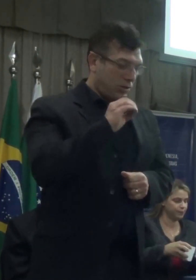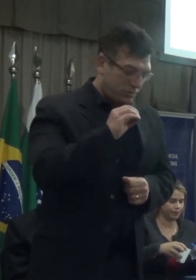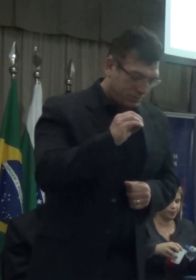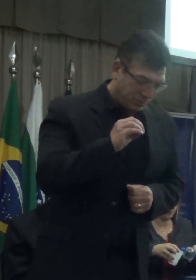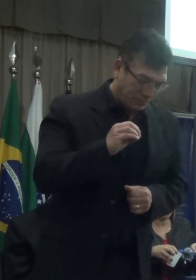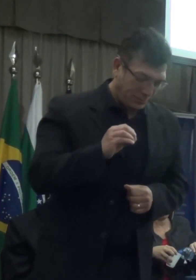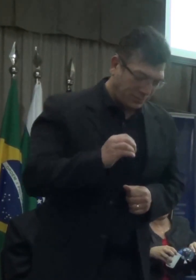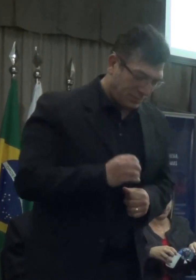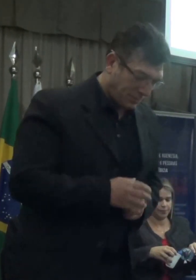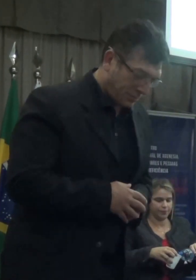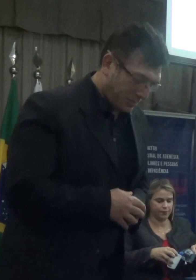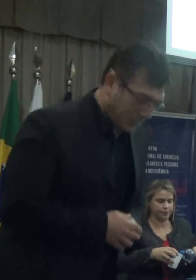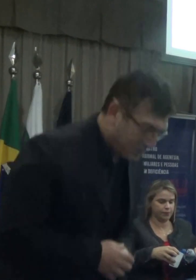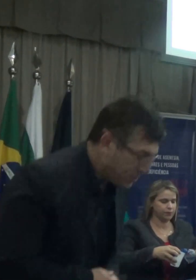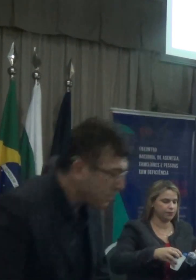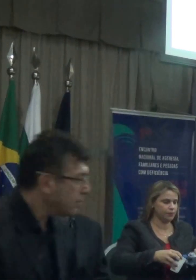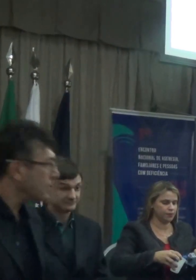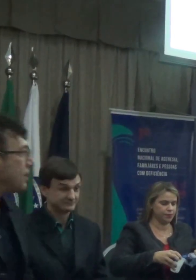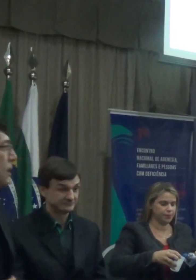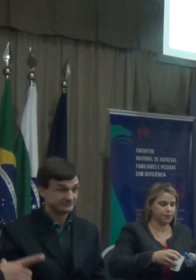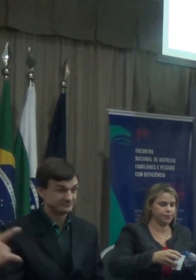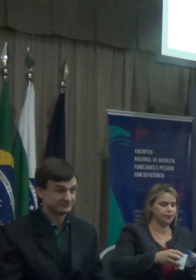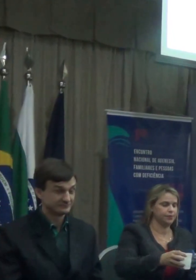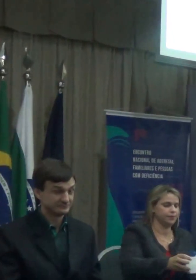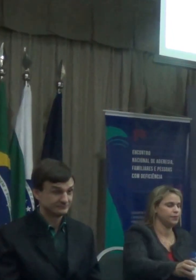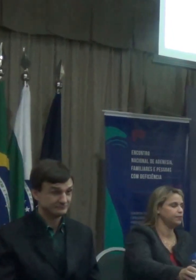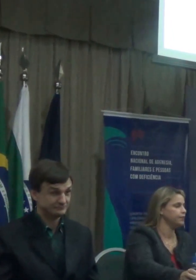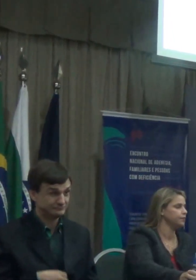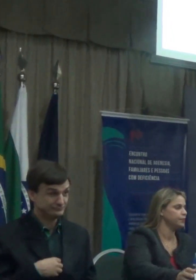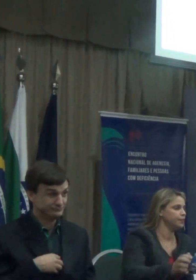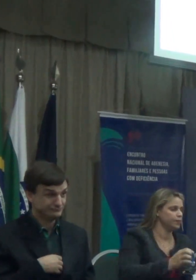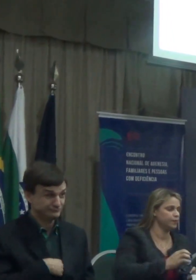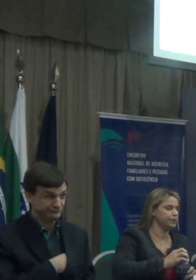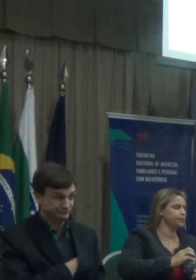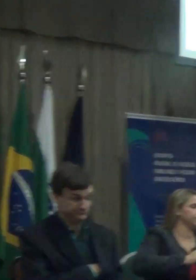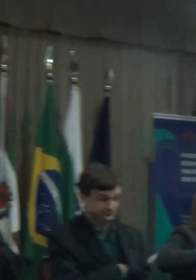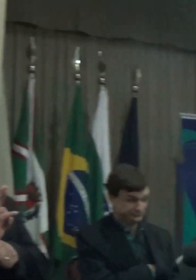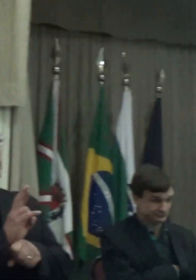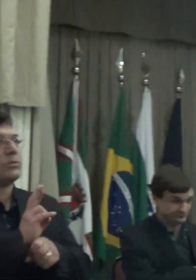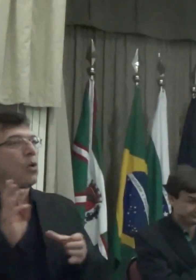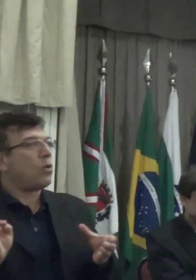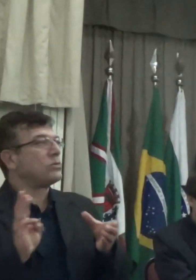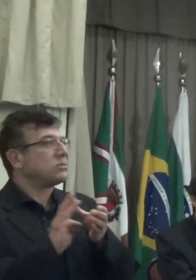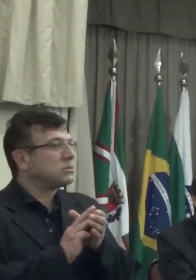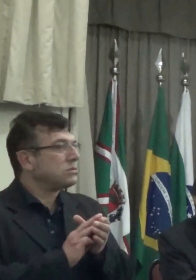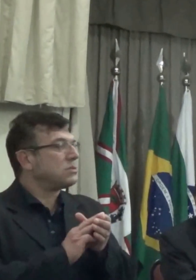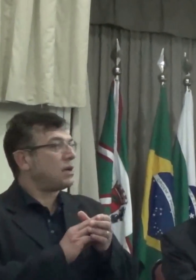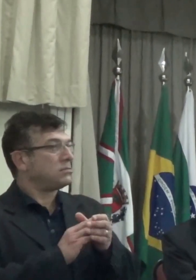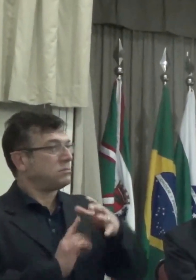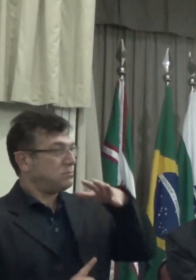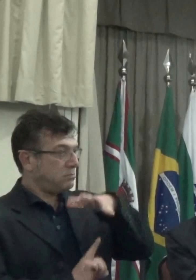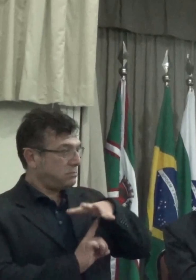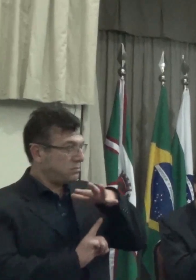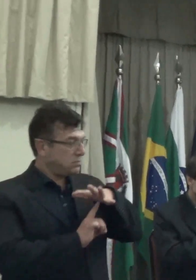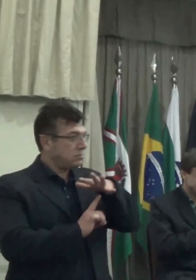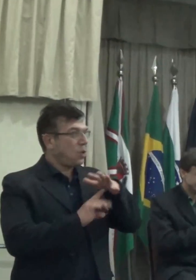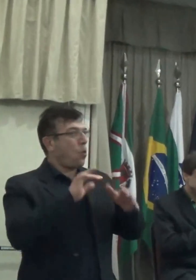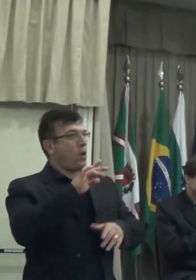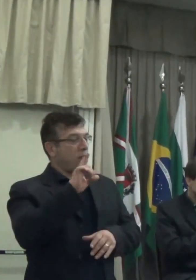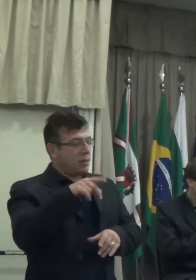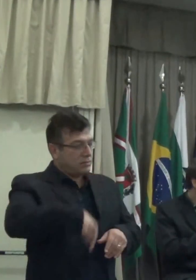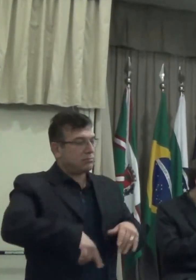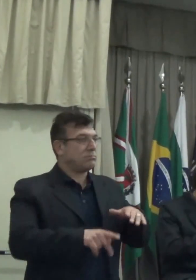hoje casulos da aula representante do Conselho Estadual dos direitos da pessoa com deficiência coede